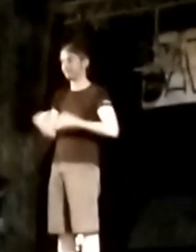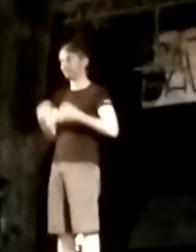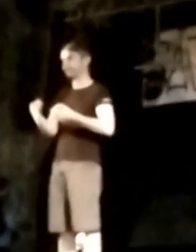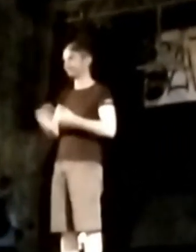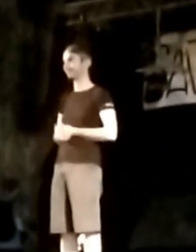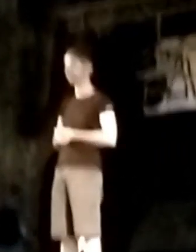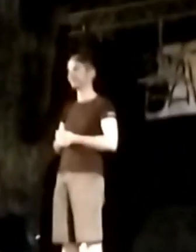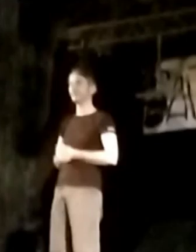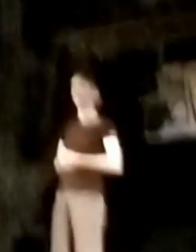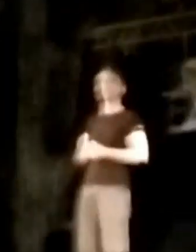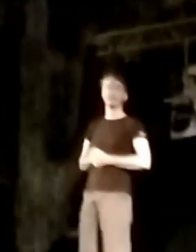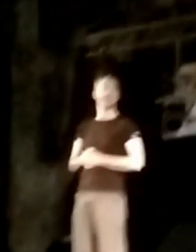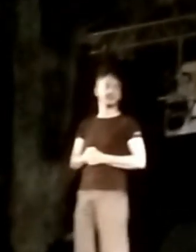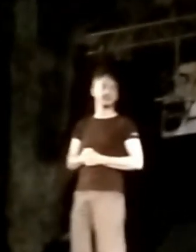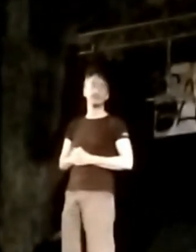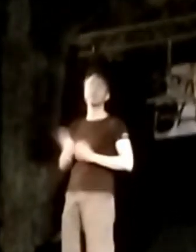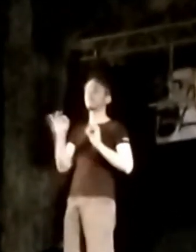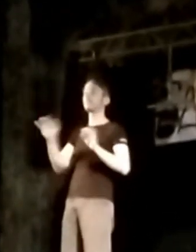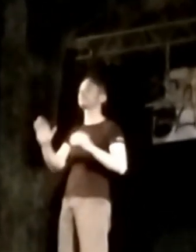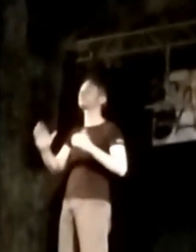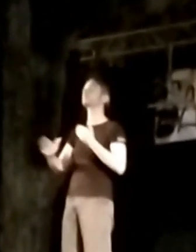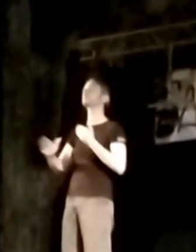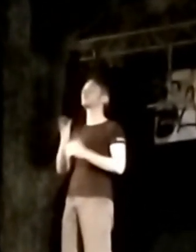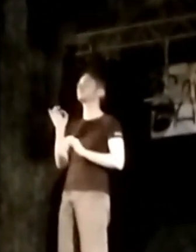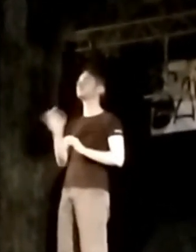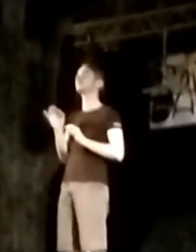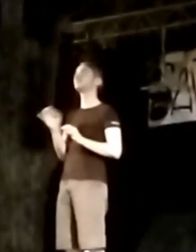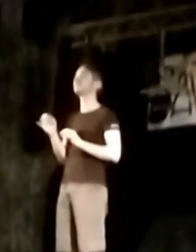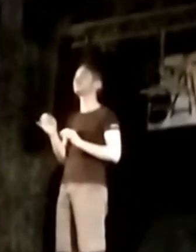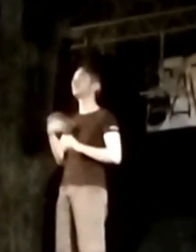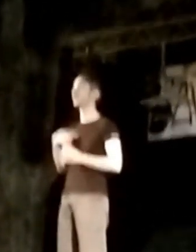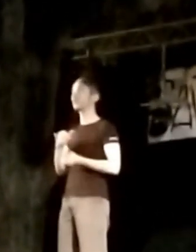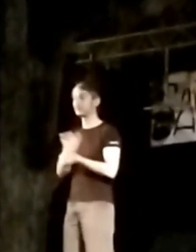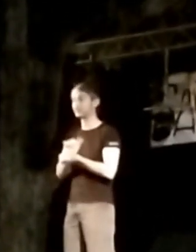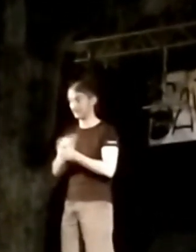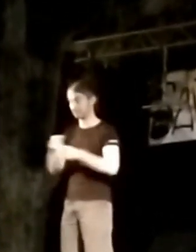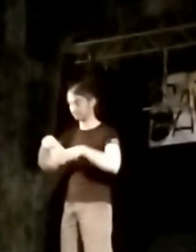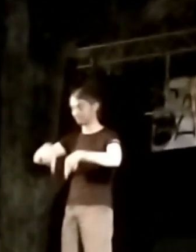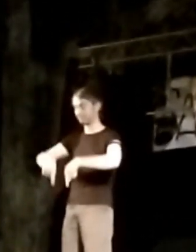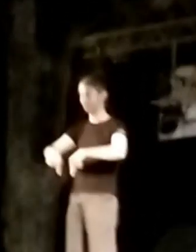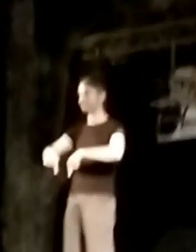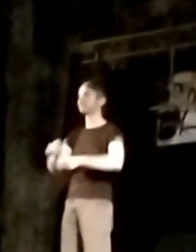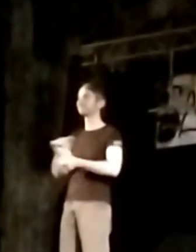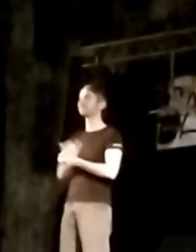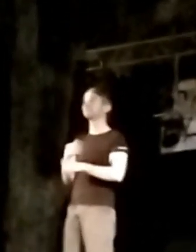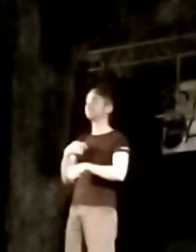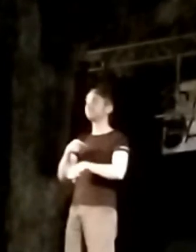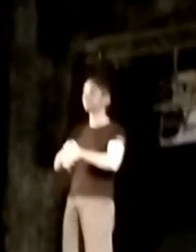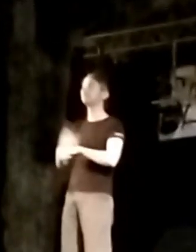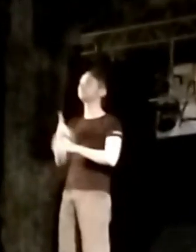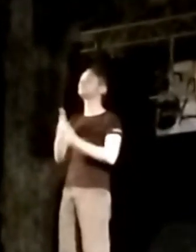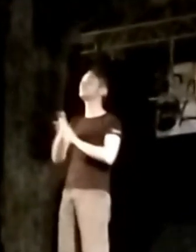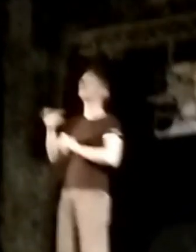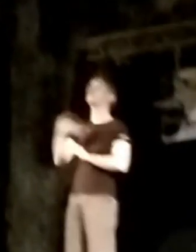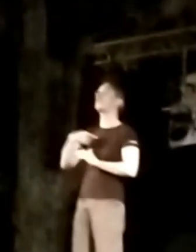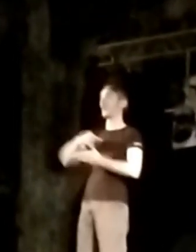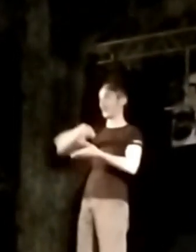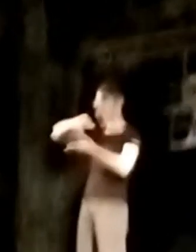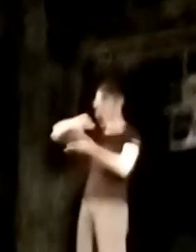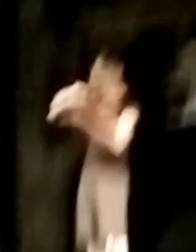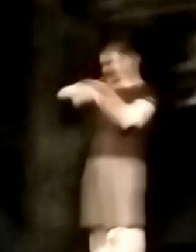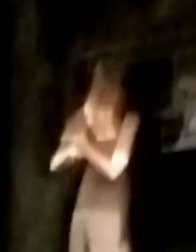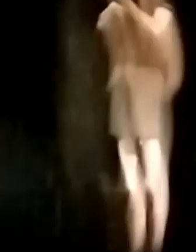vosaltres. Començarem. Jo és que estava esperant aquí, estava fent temps, perquè m'han contractat, bueno, m'han contractat